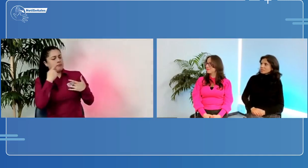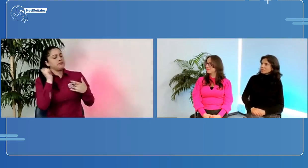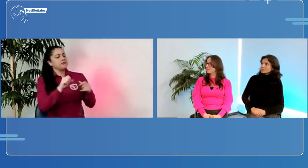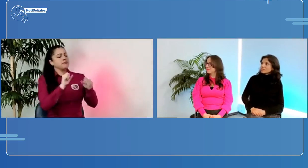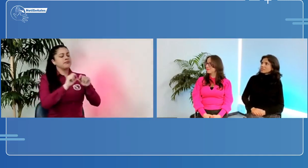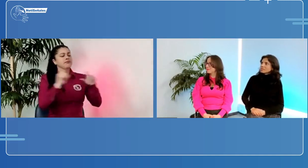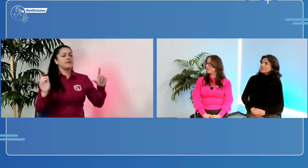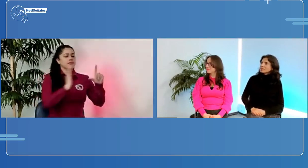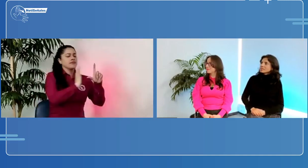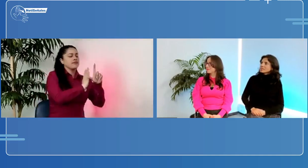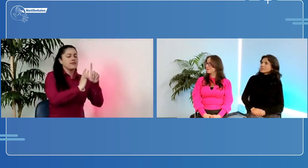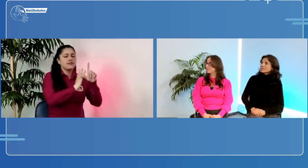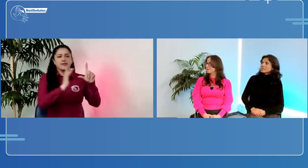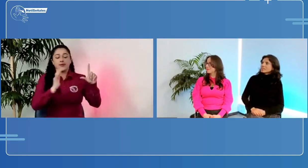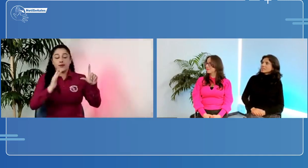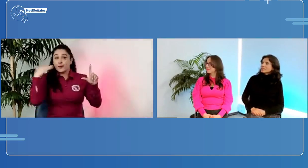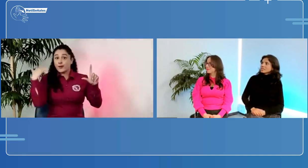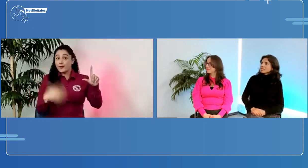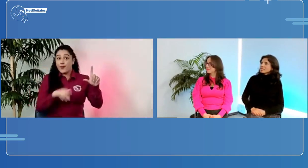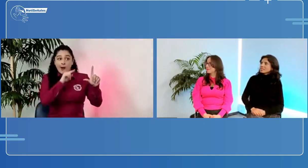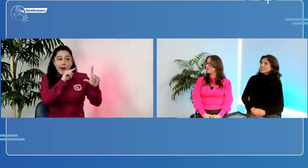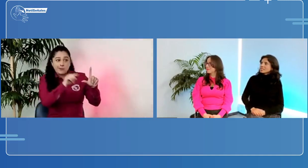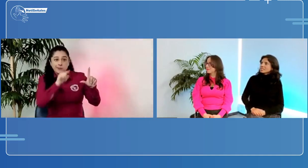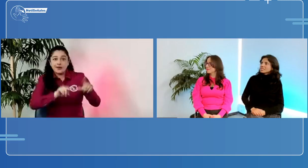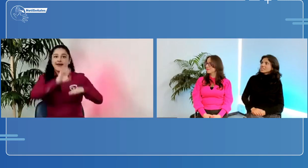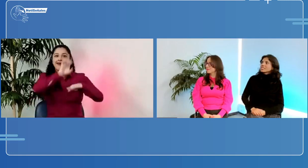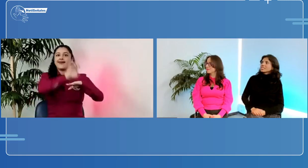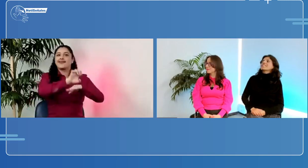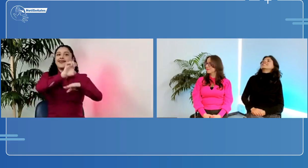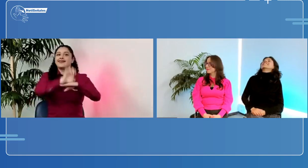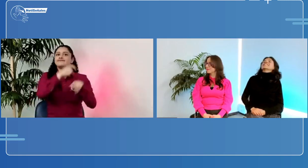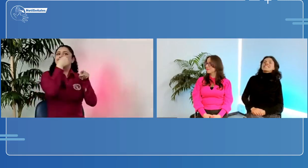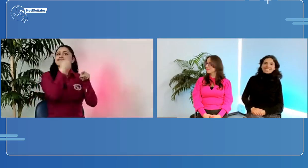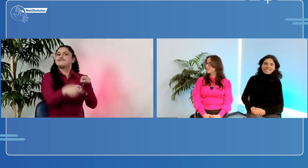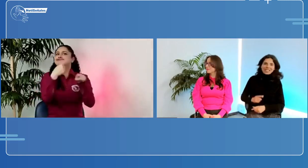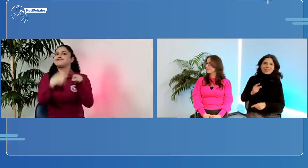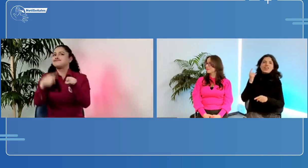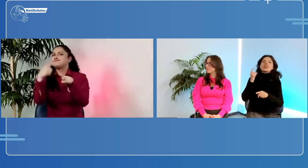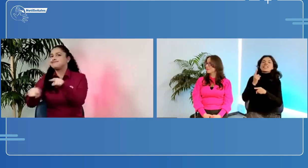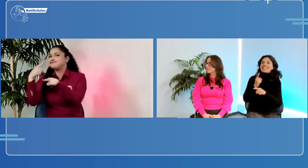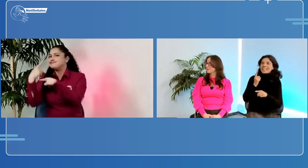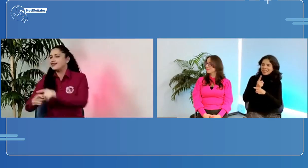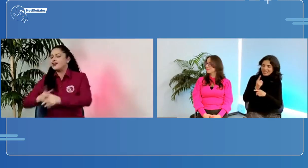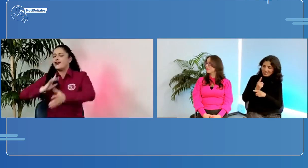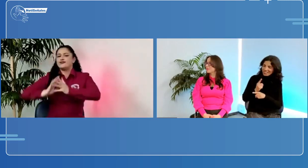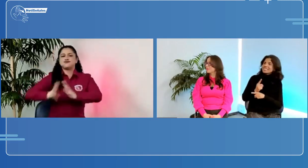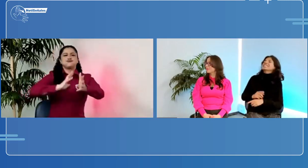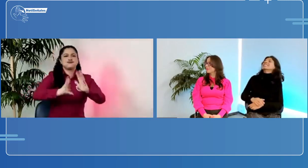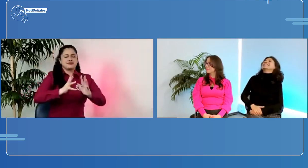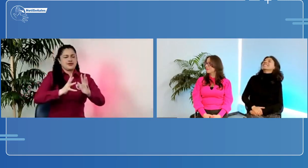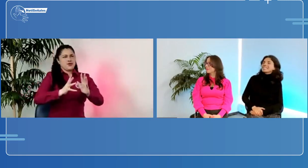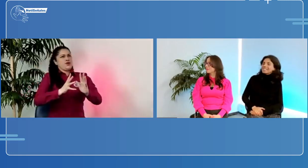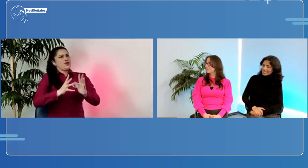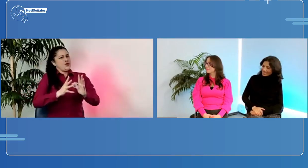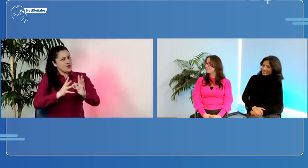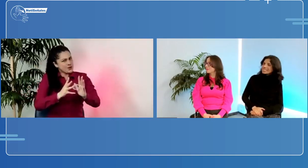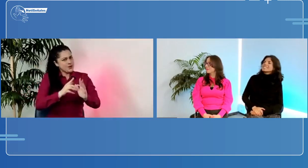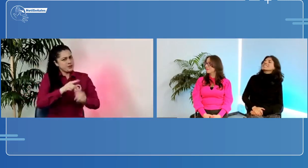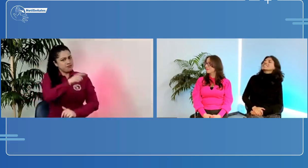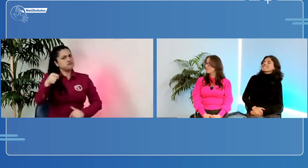Salud que nos hicieron pues, partícipes, vimos las diferentes entidades que se unieron al reto dentro del Ministerio